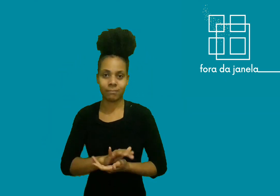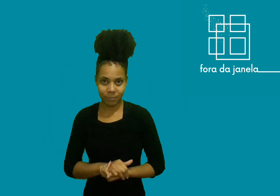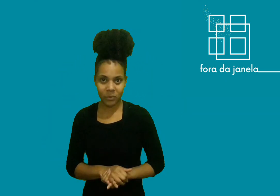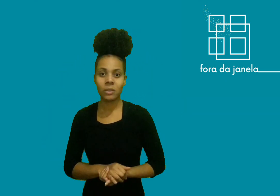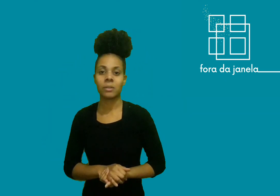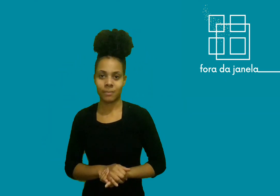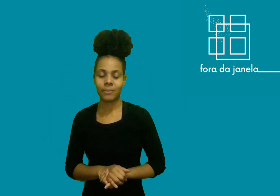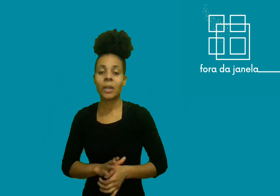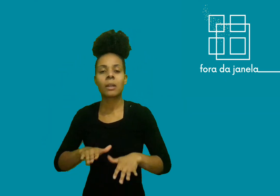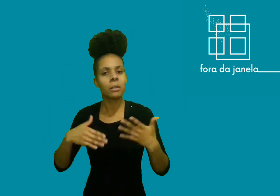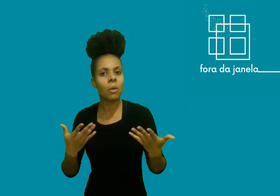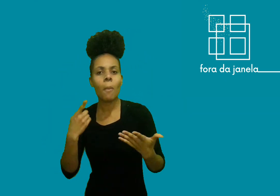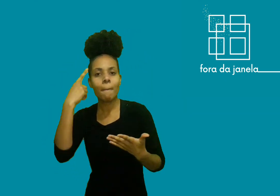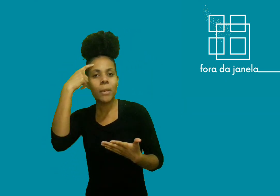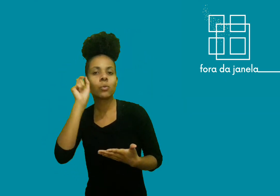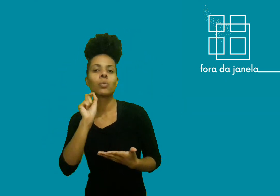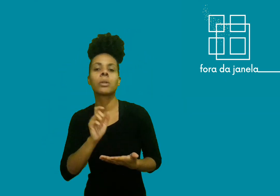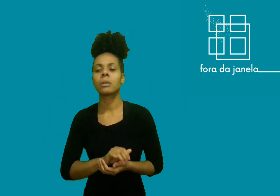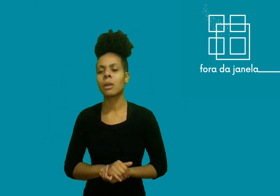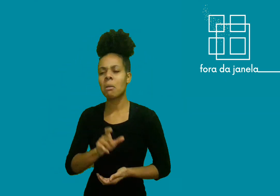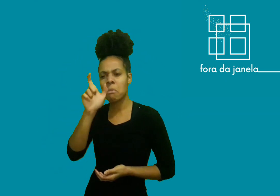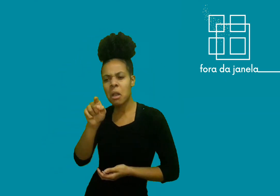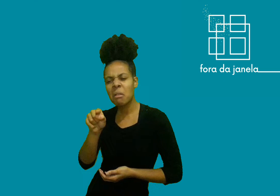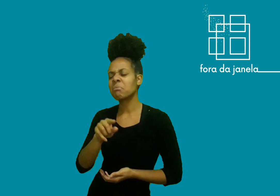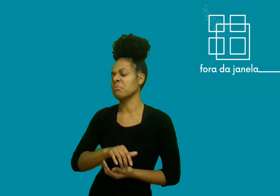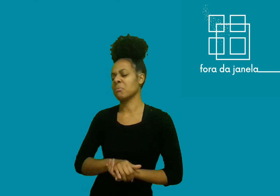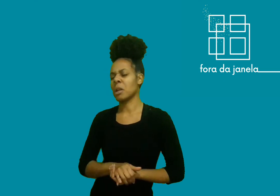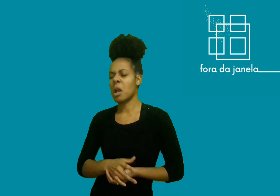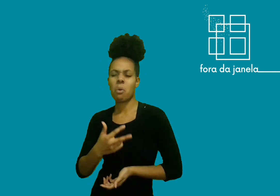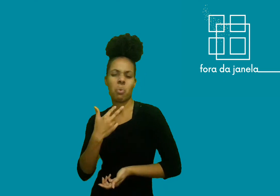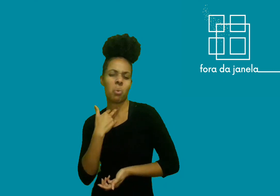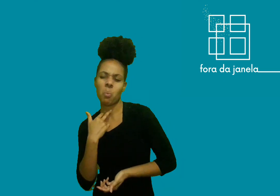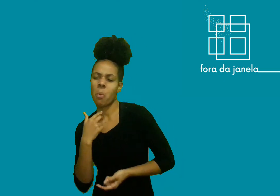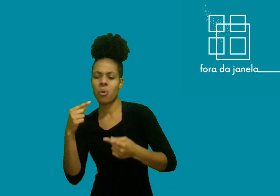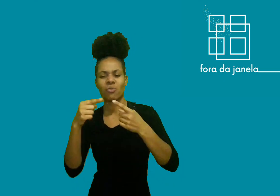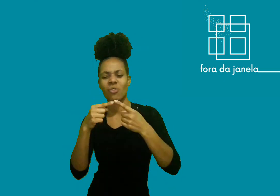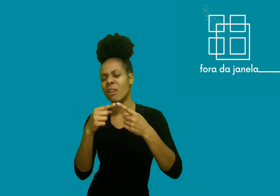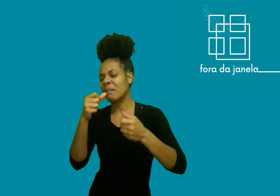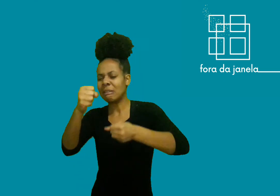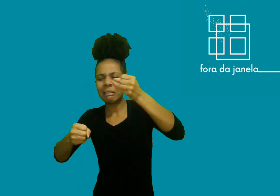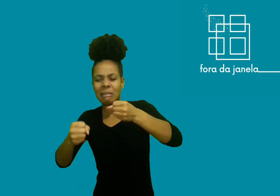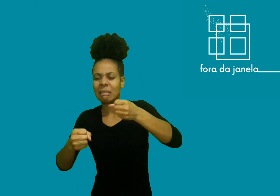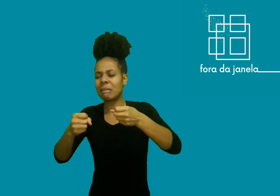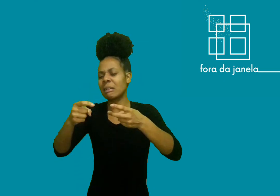de desinformação, como você já falou. A gente não busca informação, não tem informação, então a gente começa